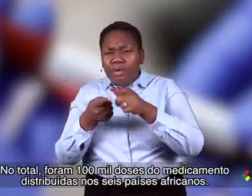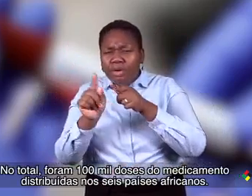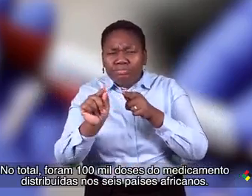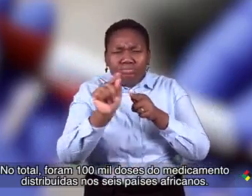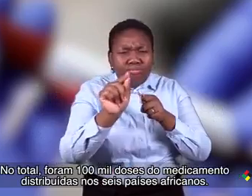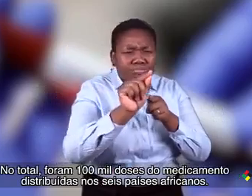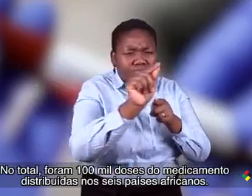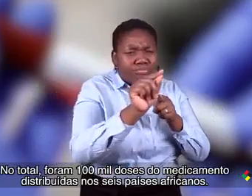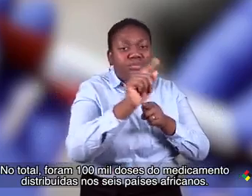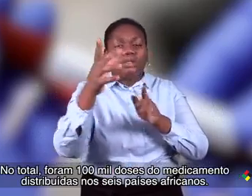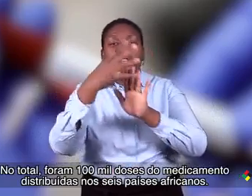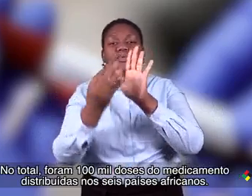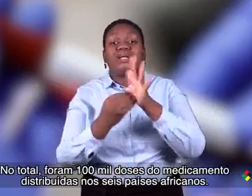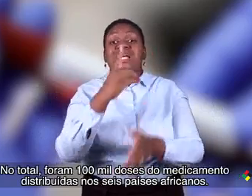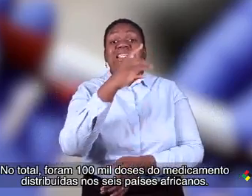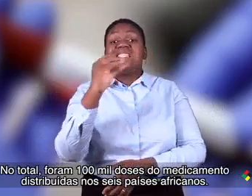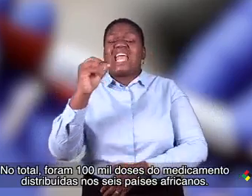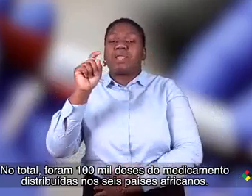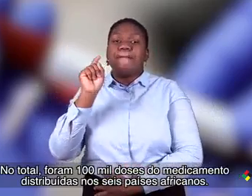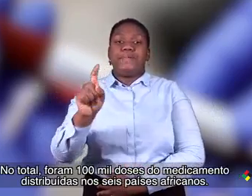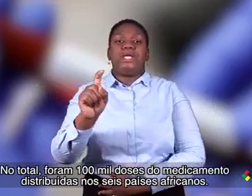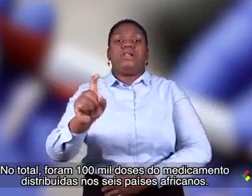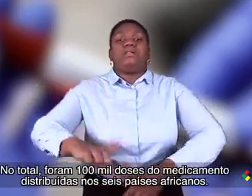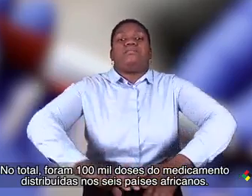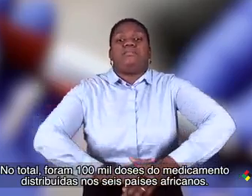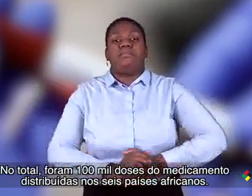mil doses do medicamento distribuídas nos 6 países africanos.